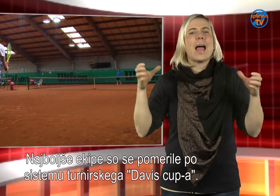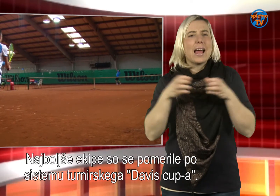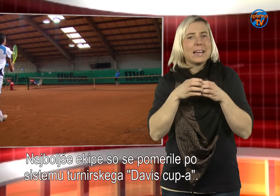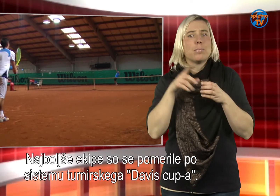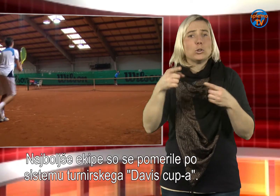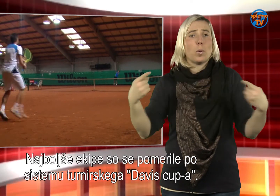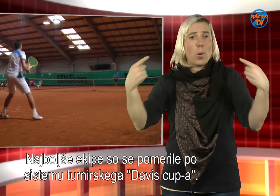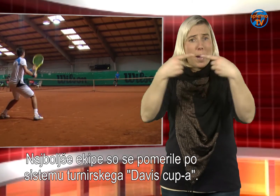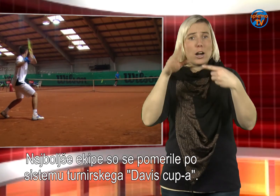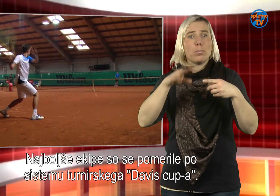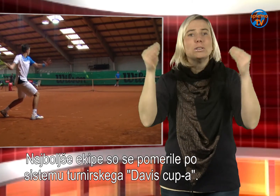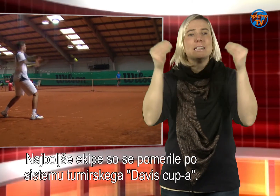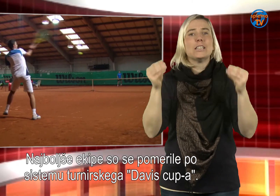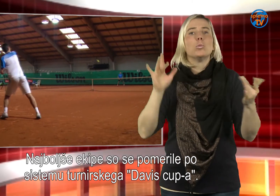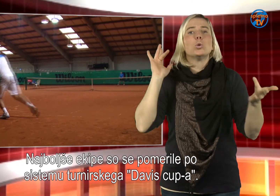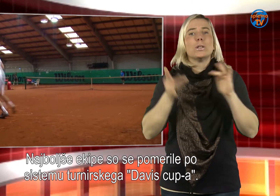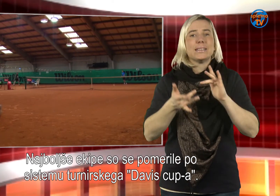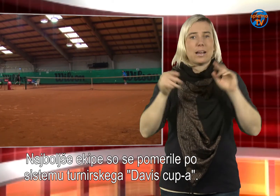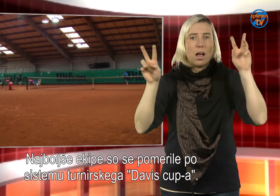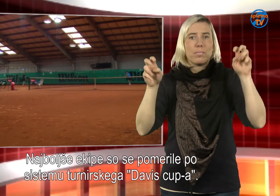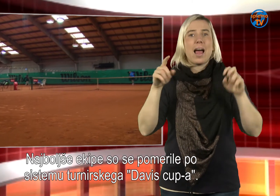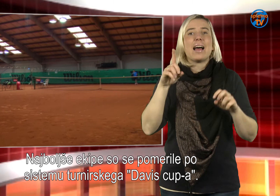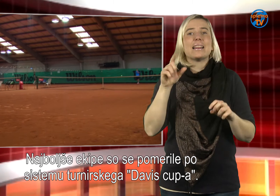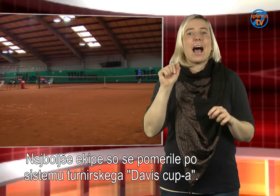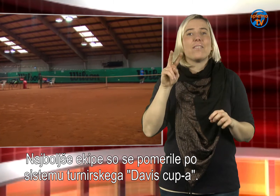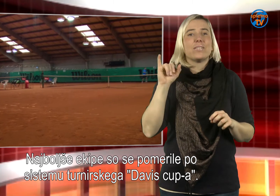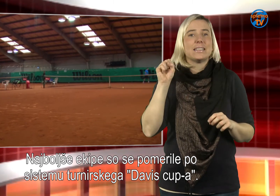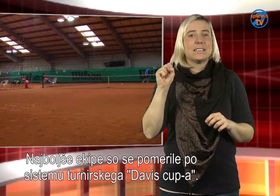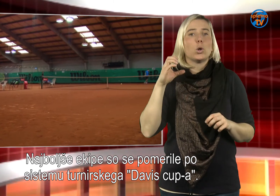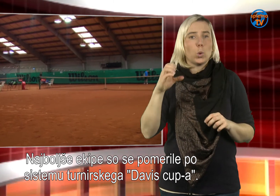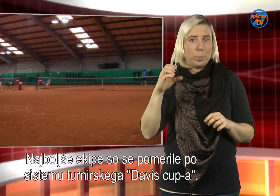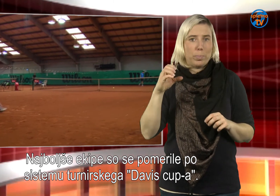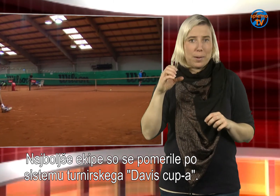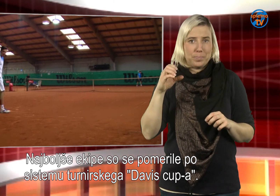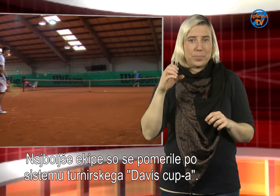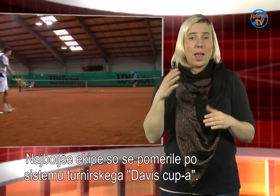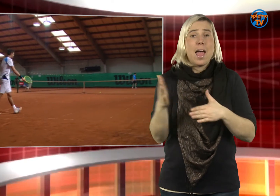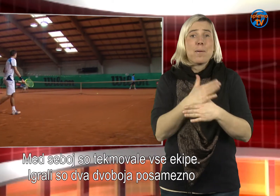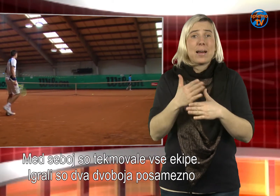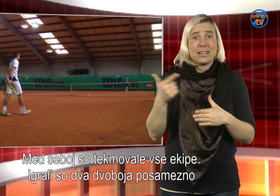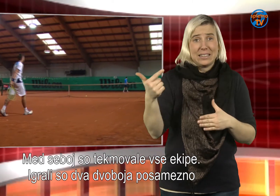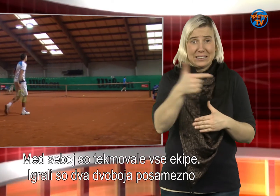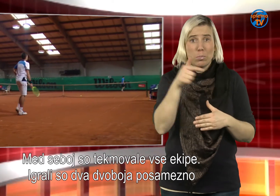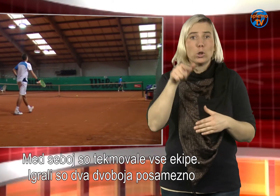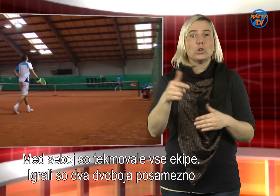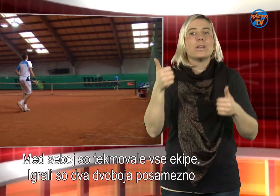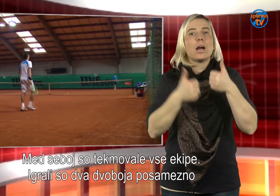Najboljše ekipe so se pomerile po sistemu turnirskega Davis Cupa. Med seboj so tekmovale